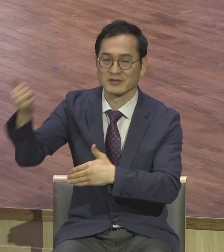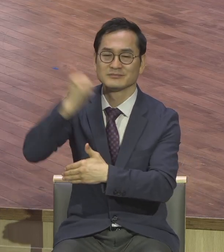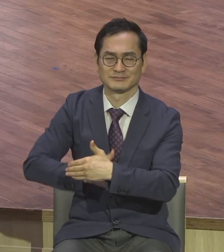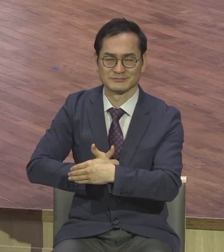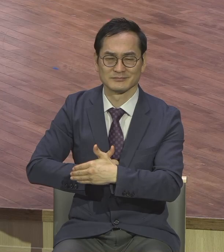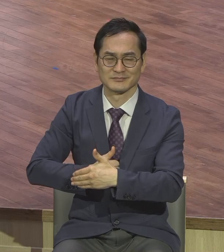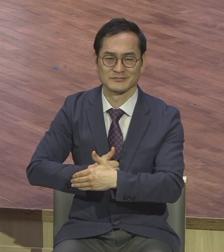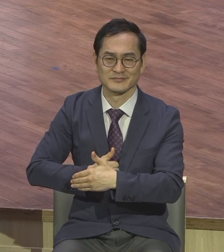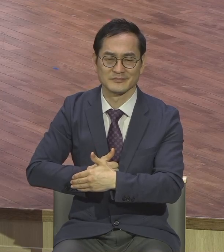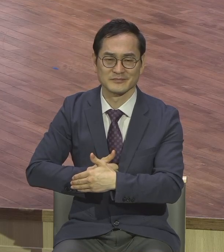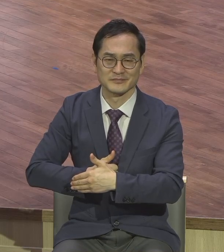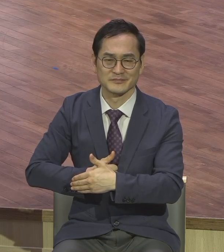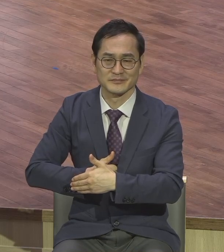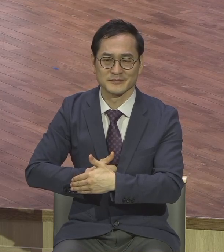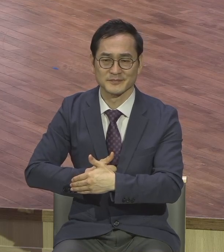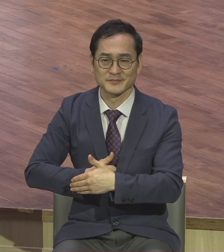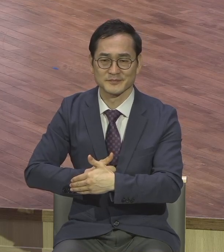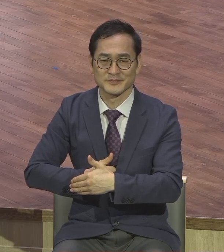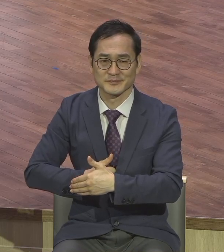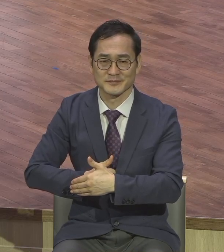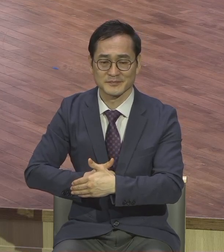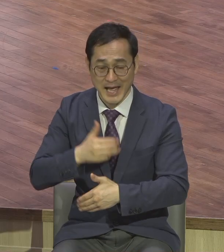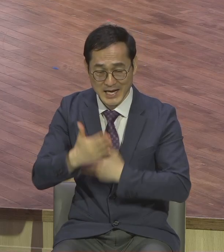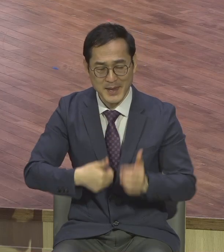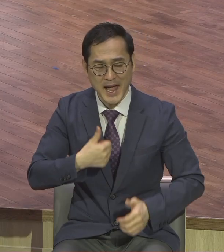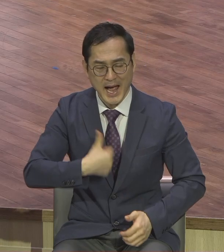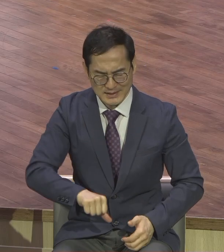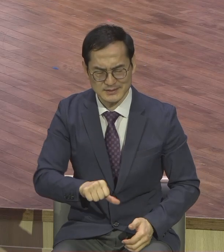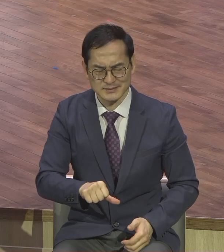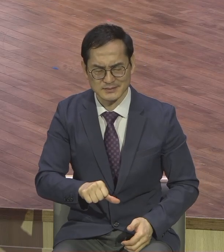명분상 하나님 자녀 삼아 주심으로